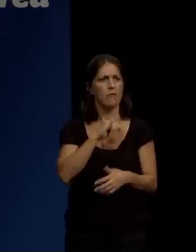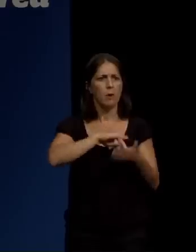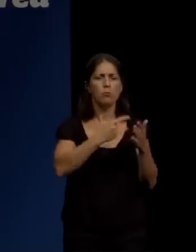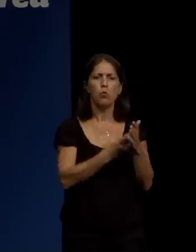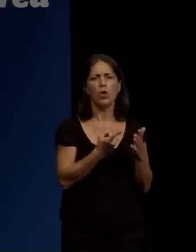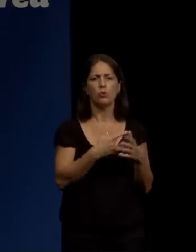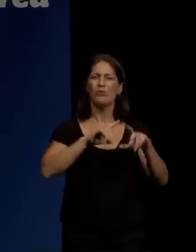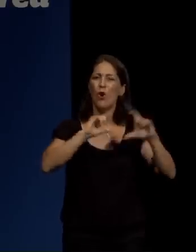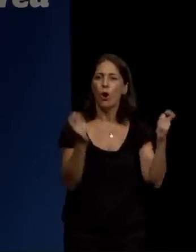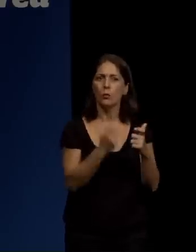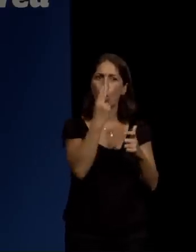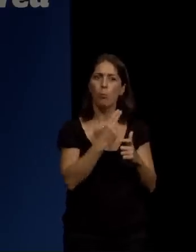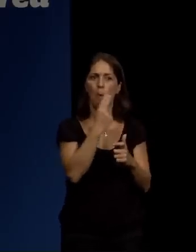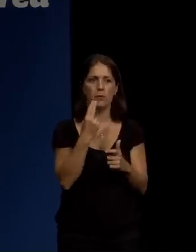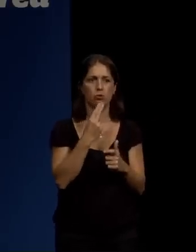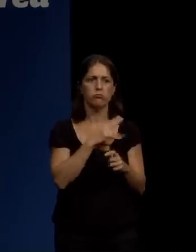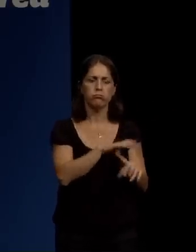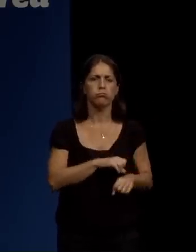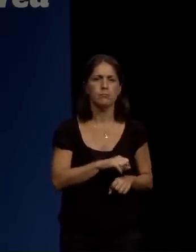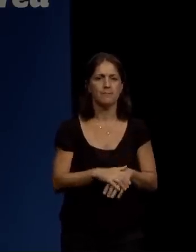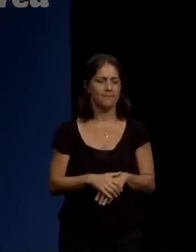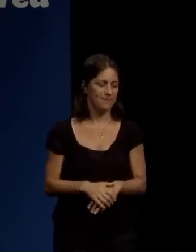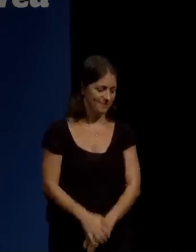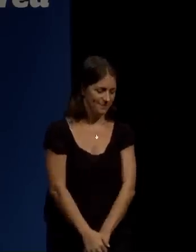colectivo, do que levamos aprendido moito.